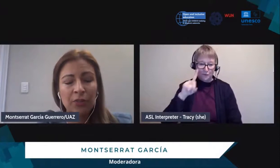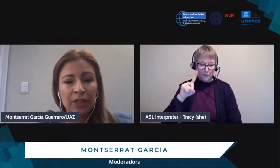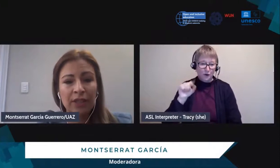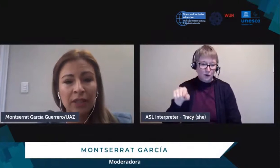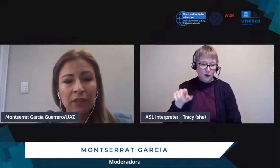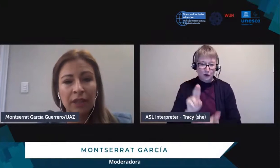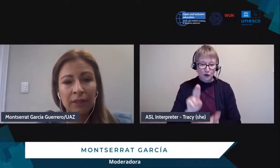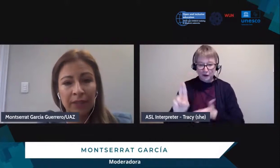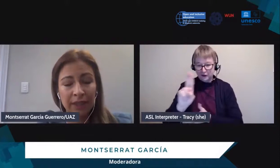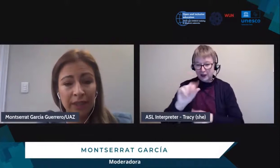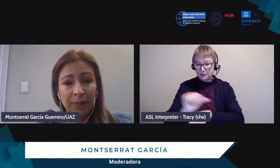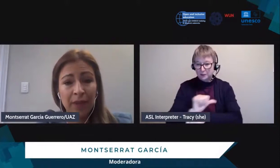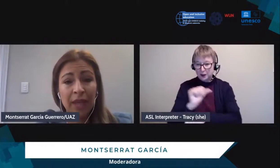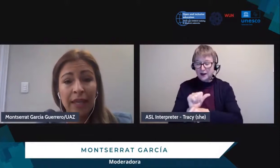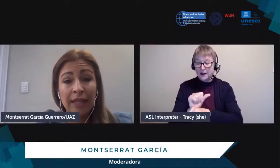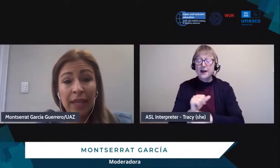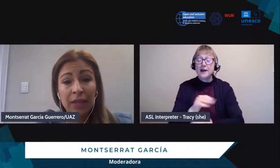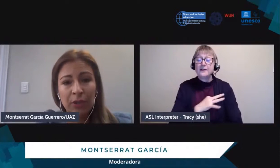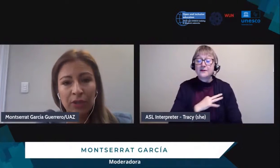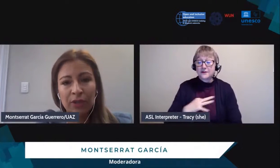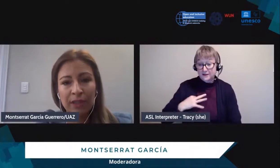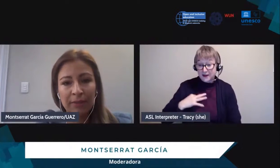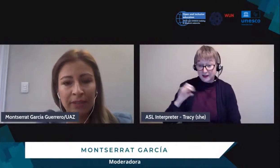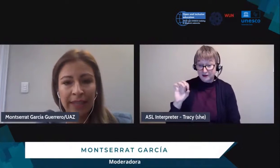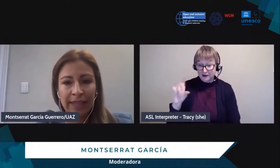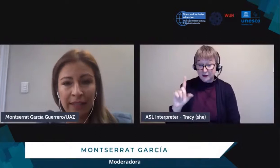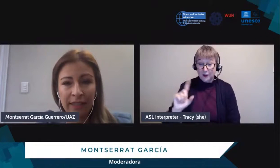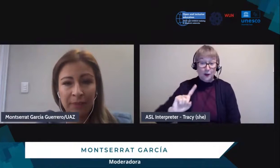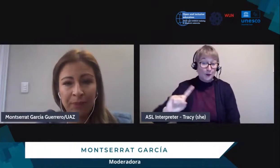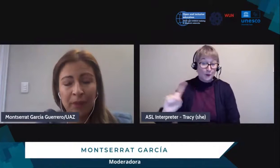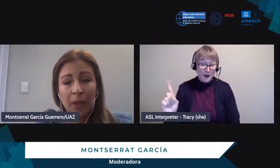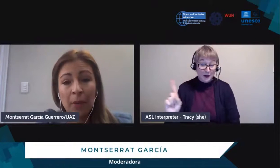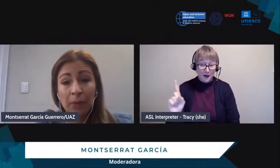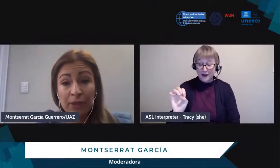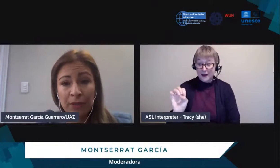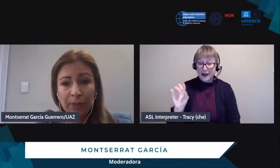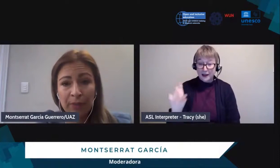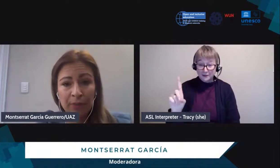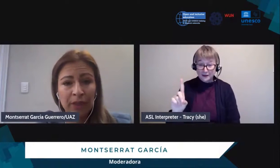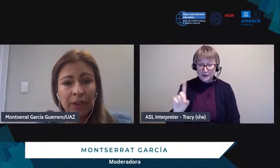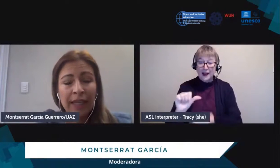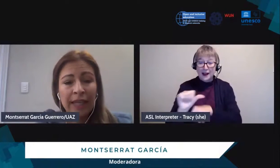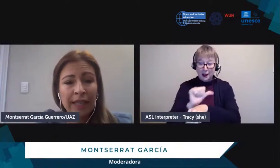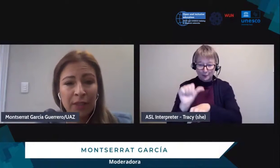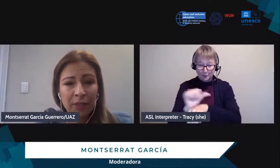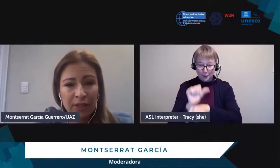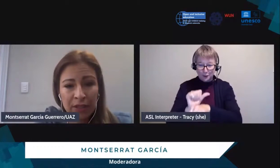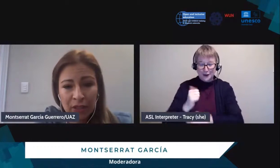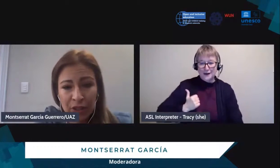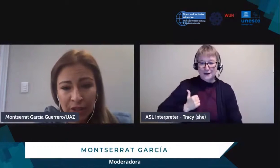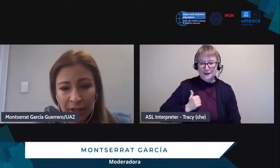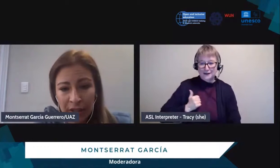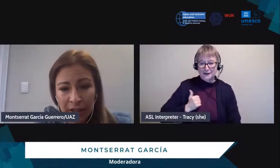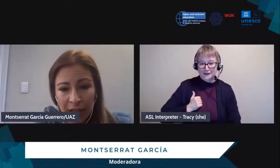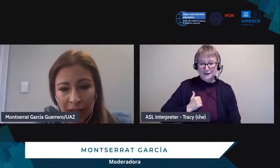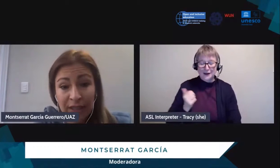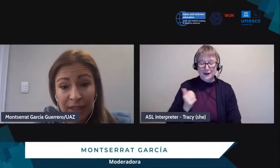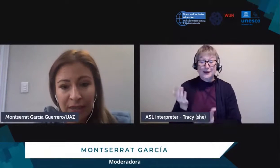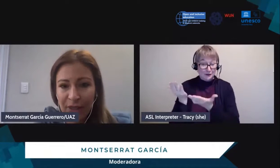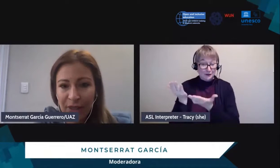de Alberta en educación en Edmonton, Alberta, Canadá. La profesora Weber es investigadora. Voy a dejar de compartir mi